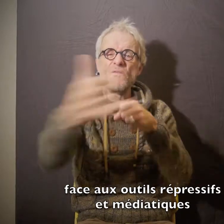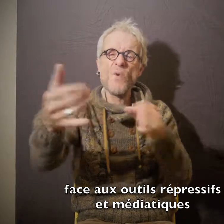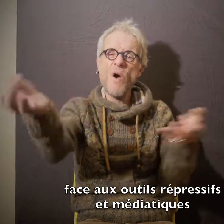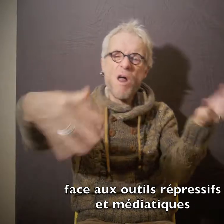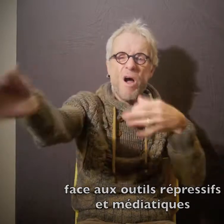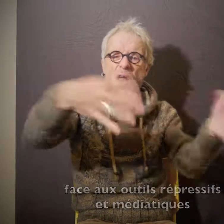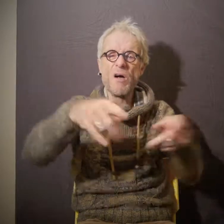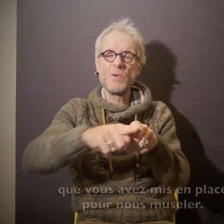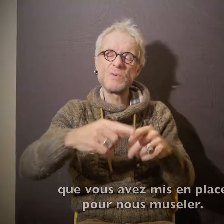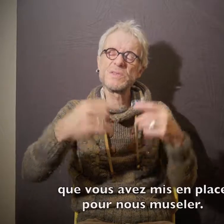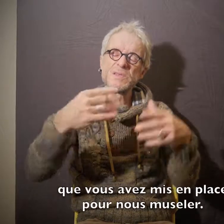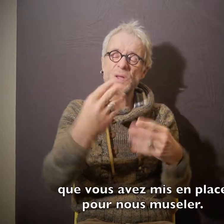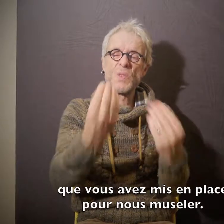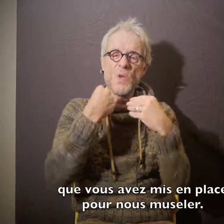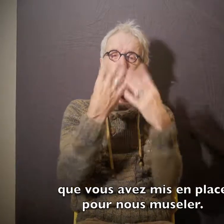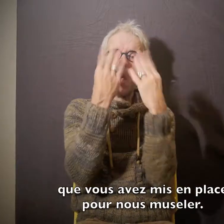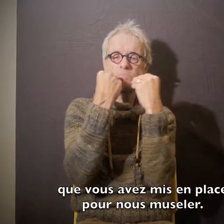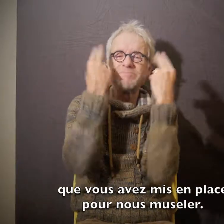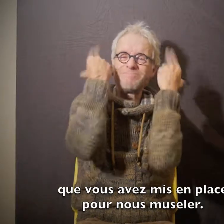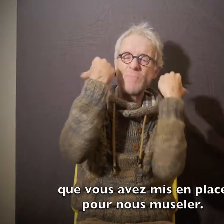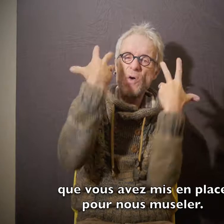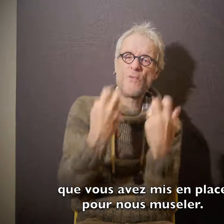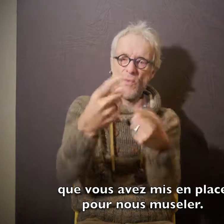médiatiques que vous avez mis en place pour nous museler.